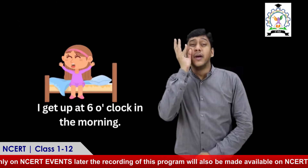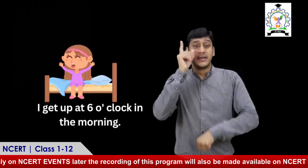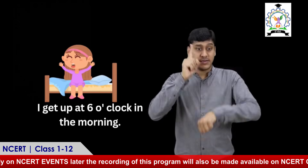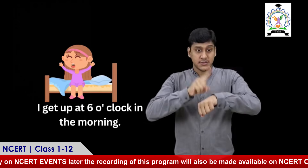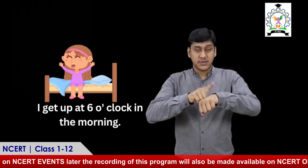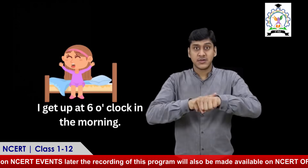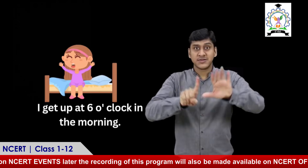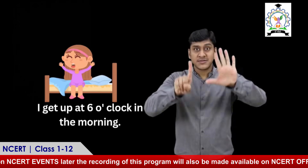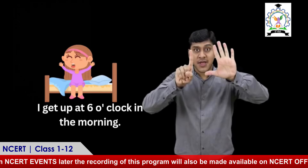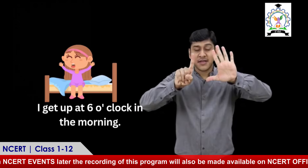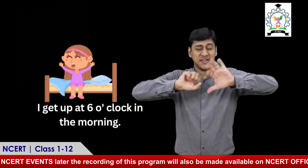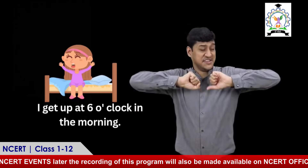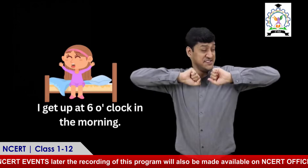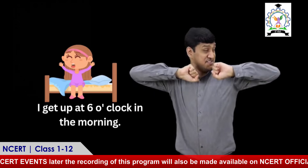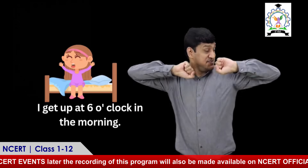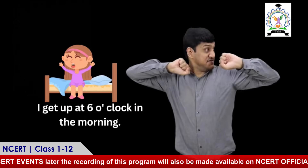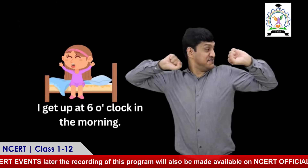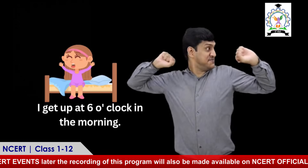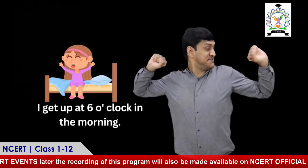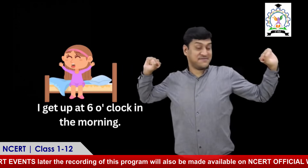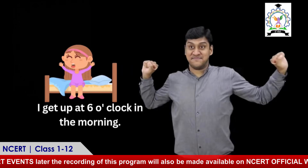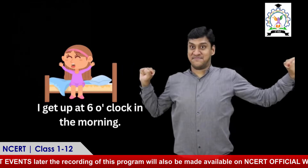मैं सुबह 6 बजे उठ जाता हूं।